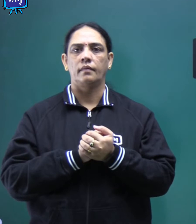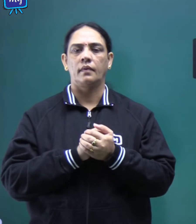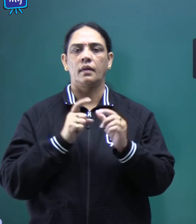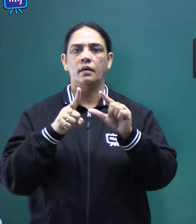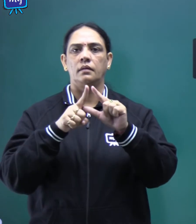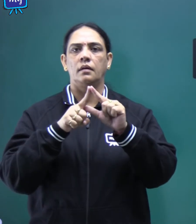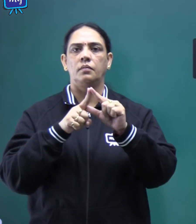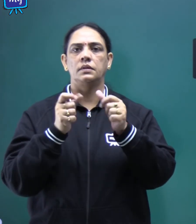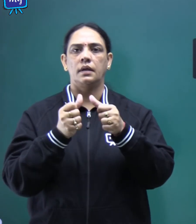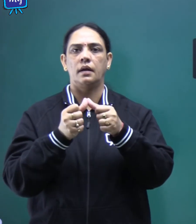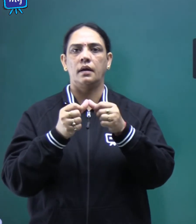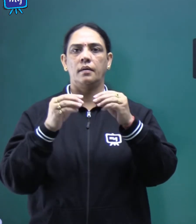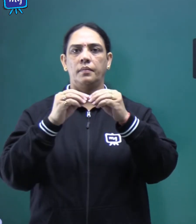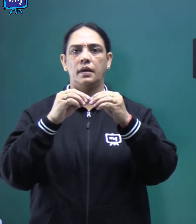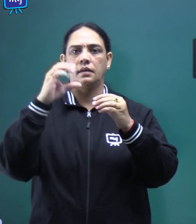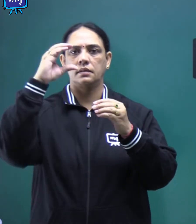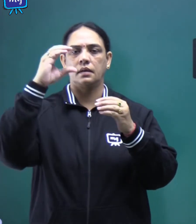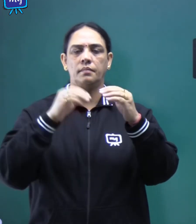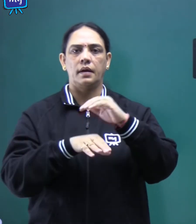त्रिभुज ए बी सी में